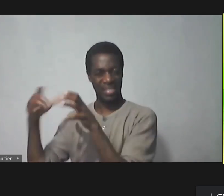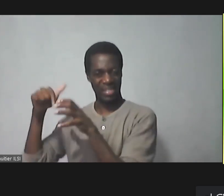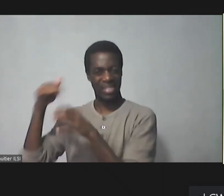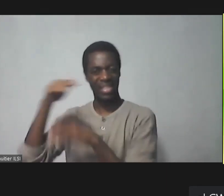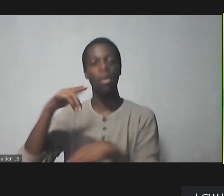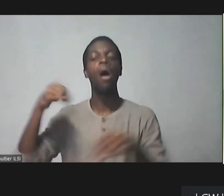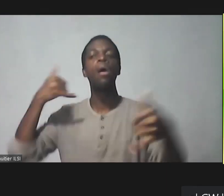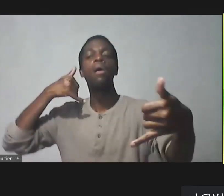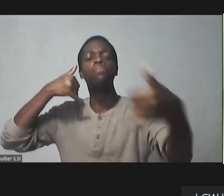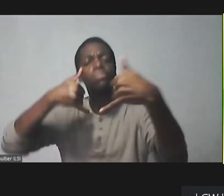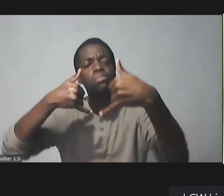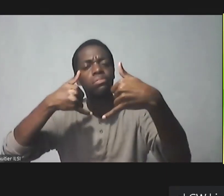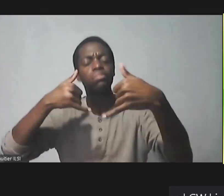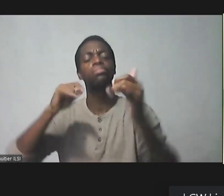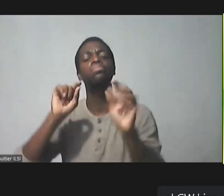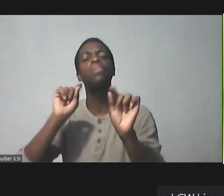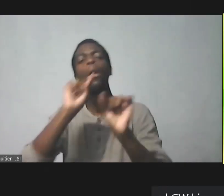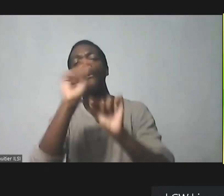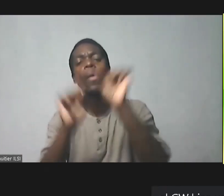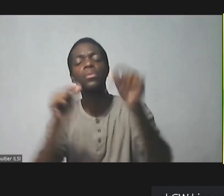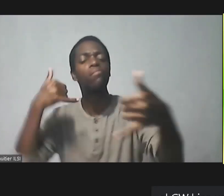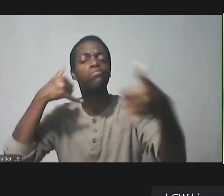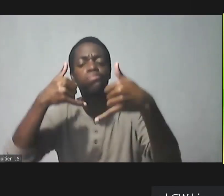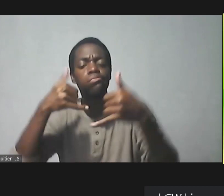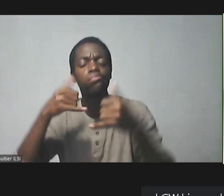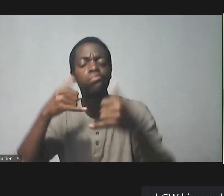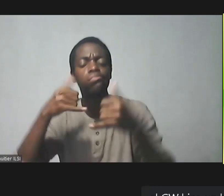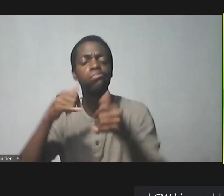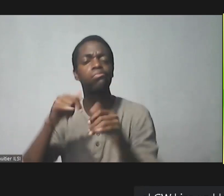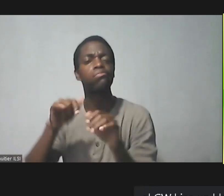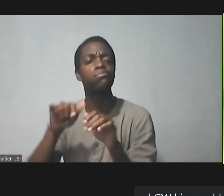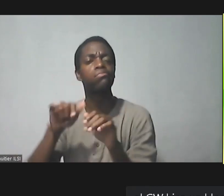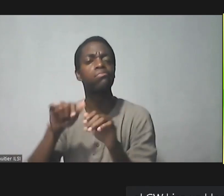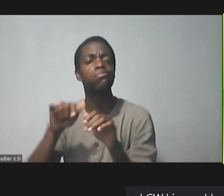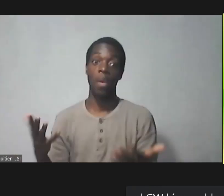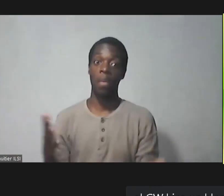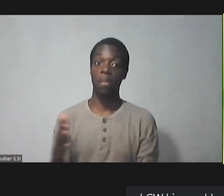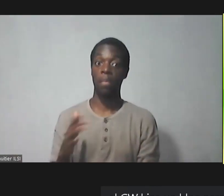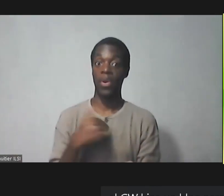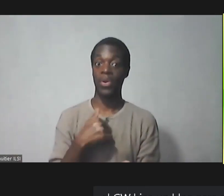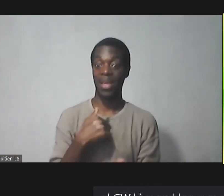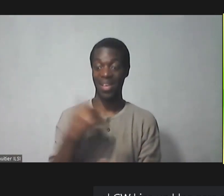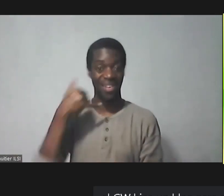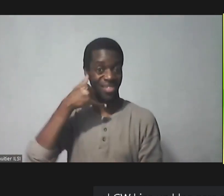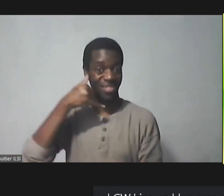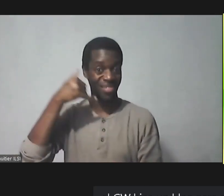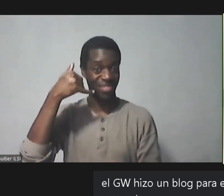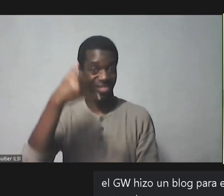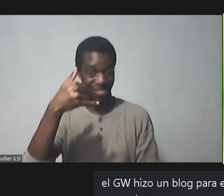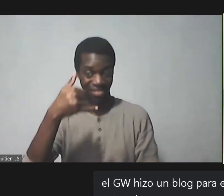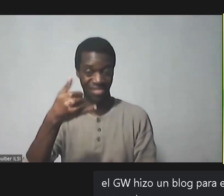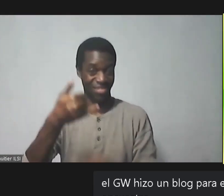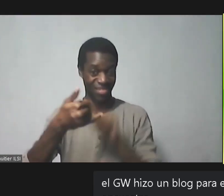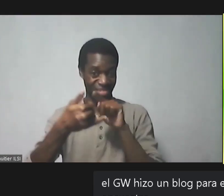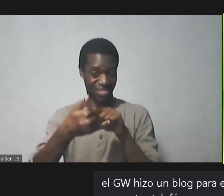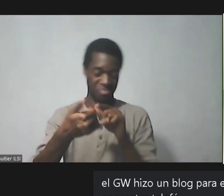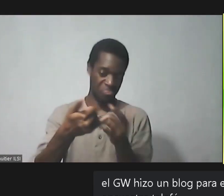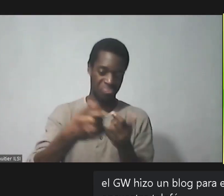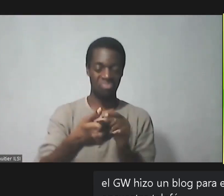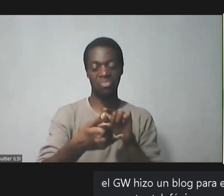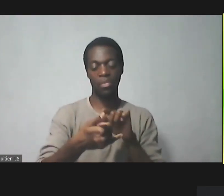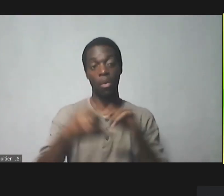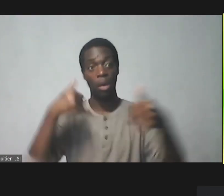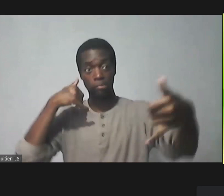telefónica, ya que realizar una encuesta por teléfono en lugar de en persona